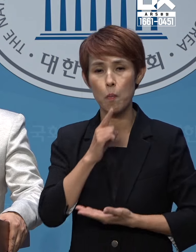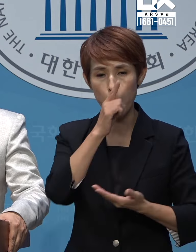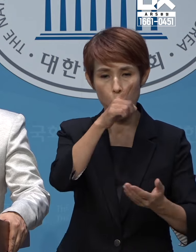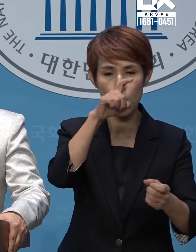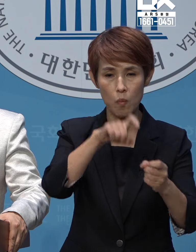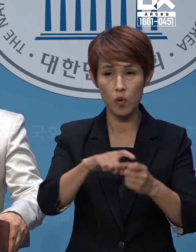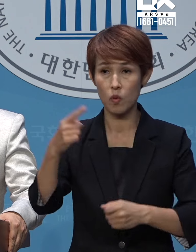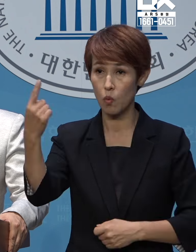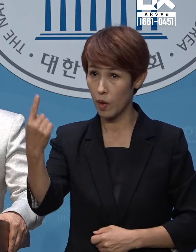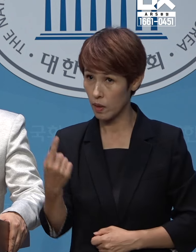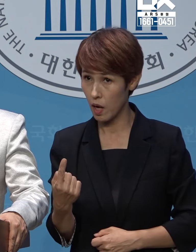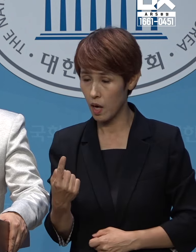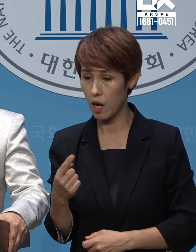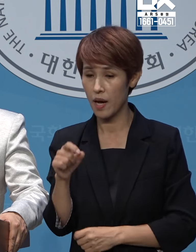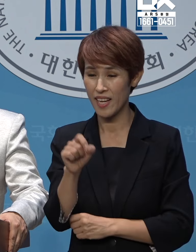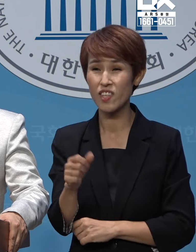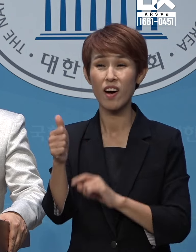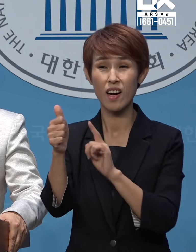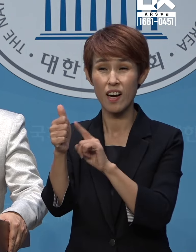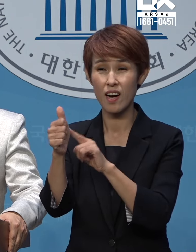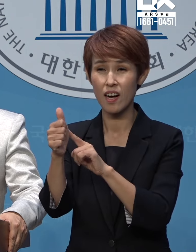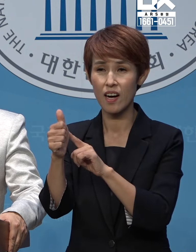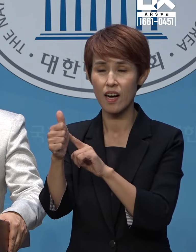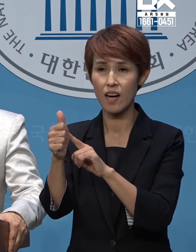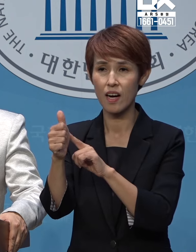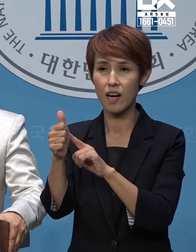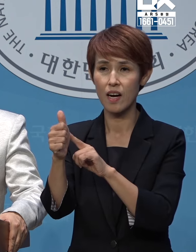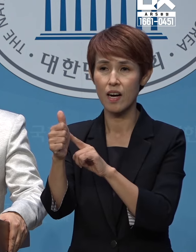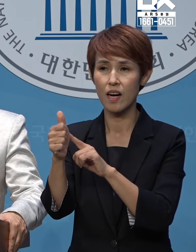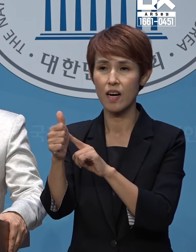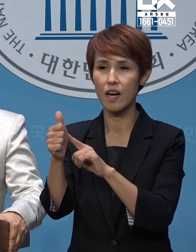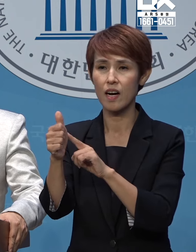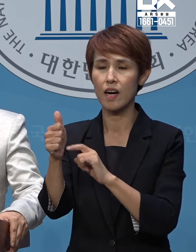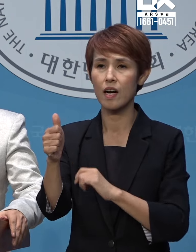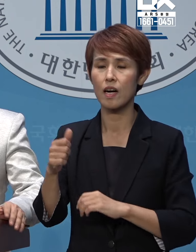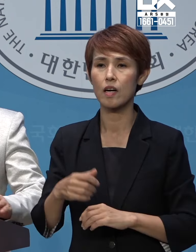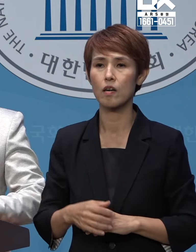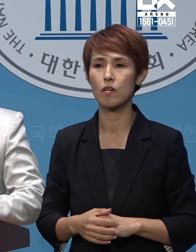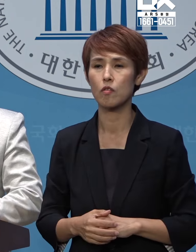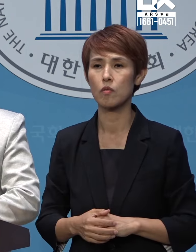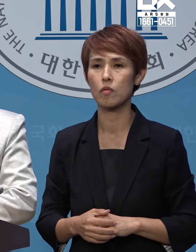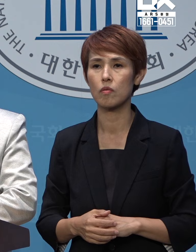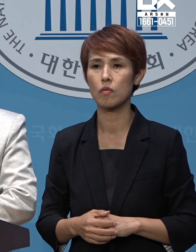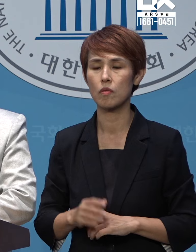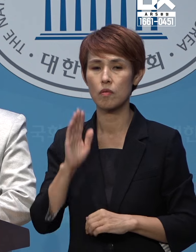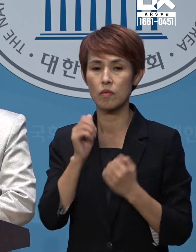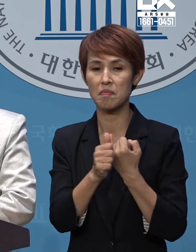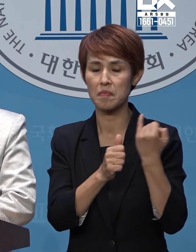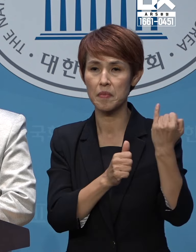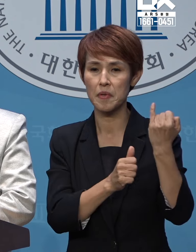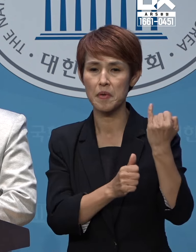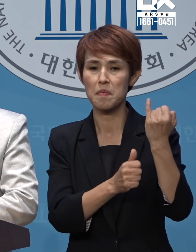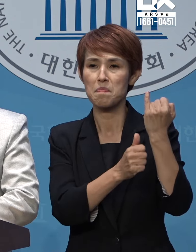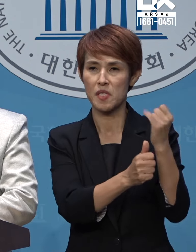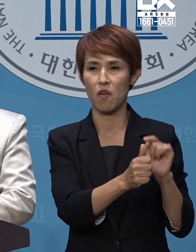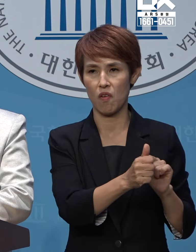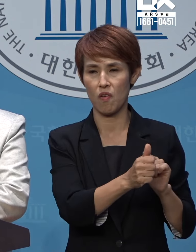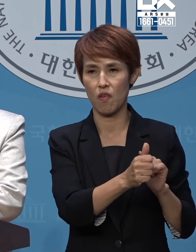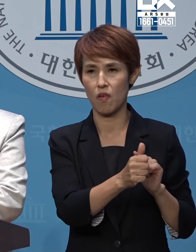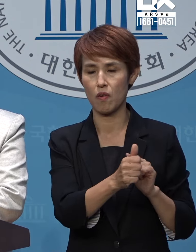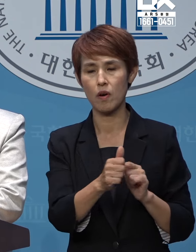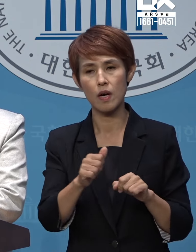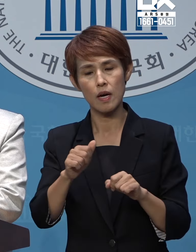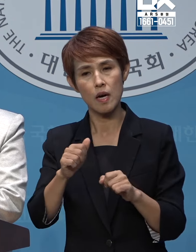하는 그 행정관이 반드시 여사의 측 비서에게 조율했을 겁니다 그